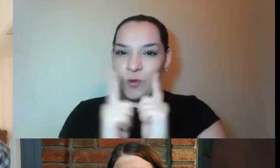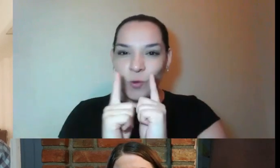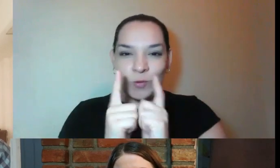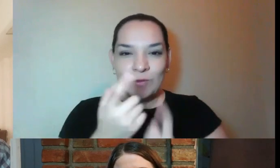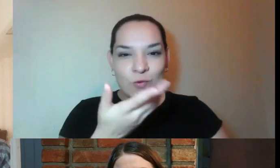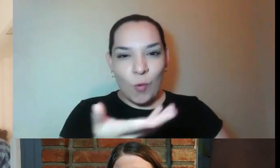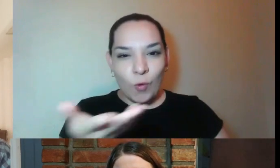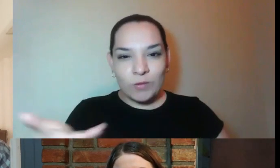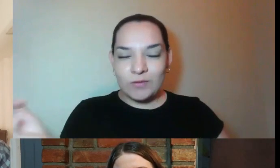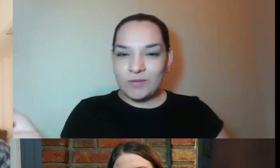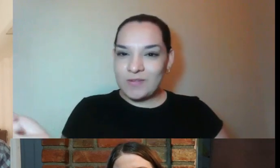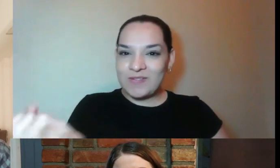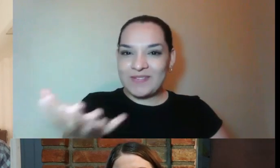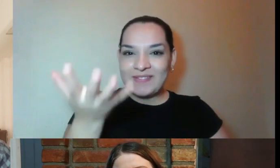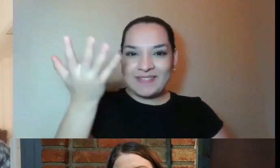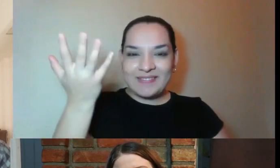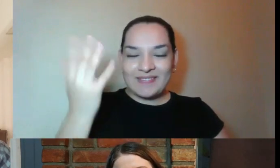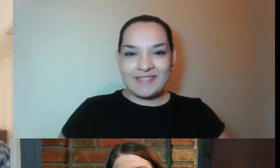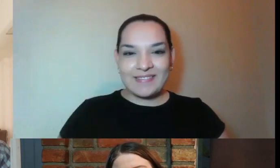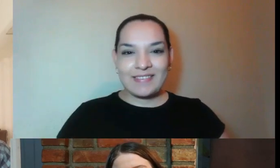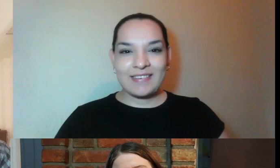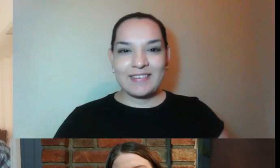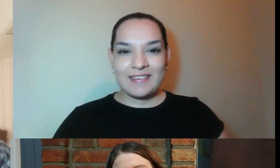conocer cosas nuevas.